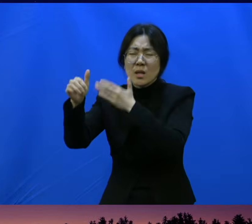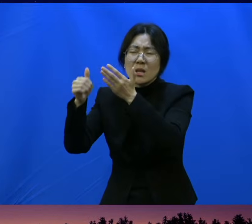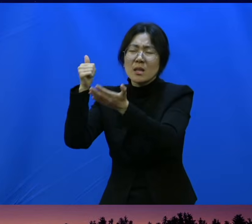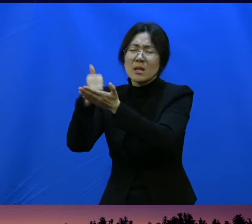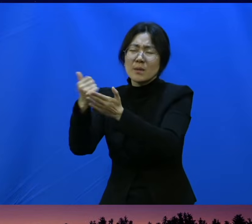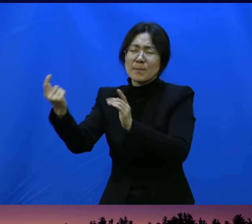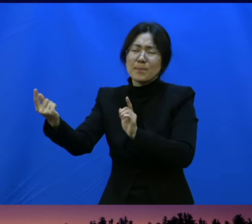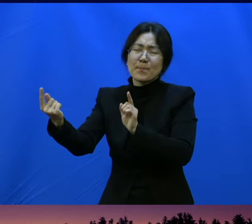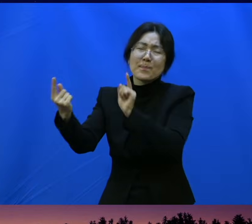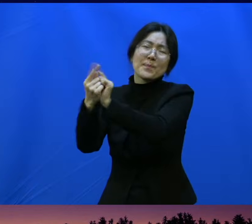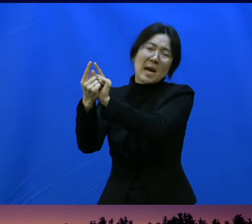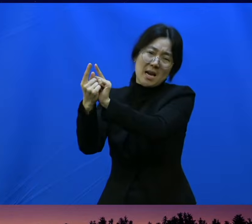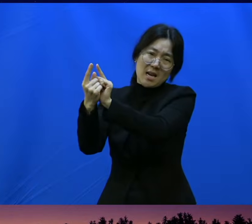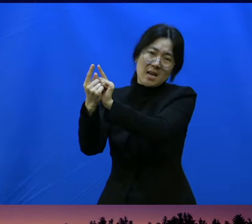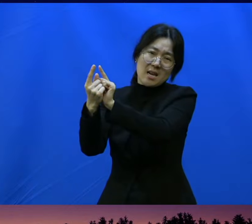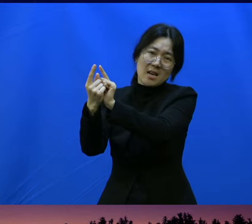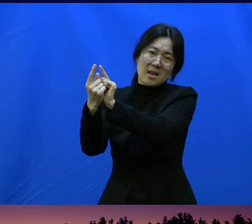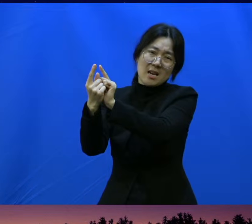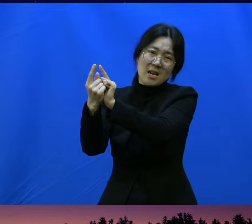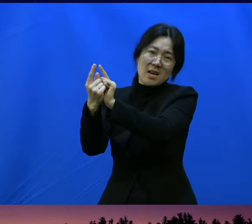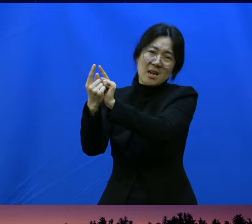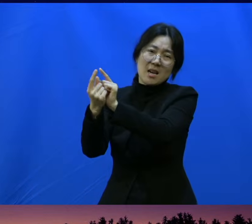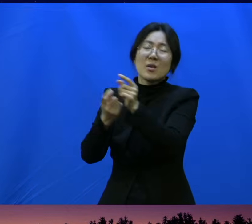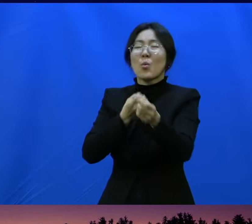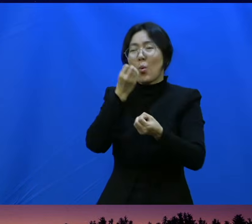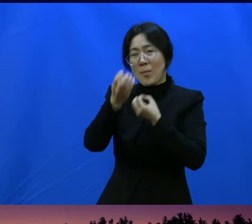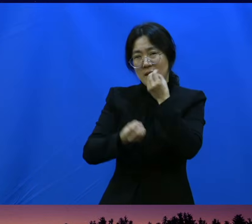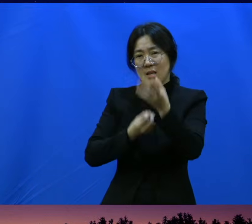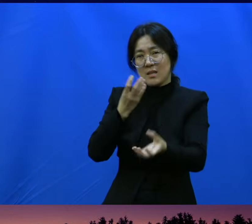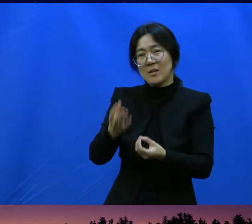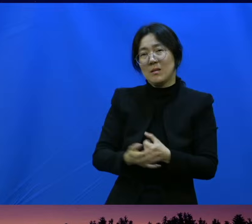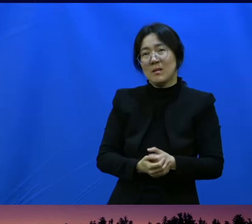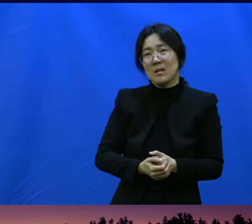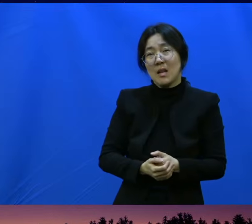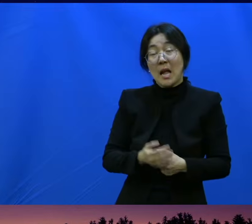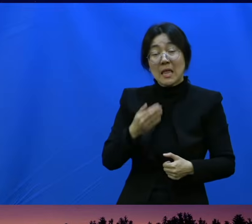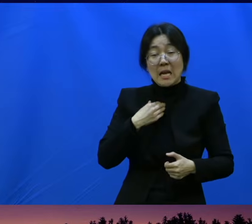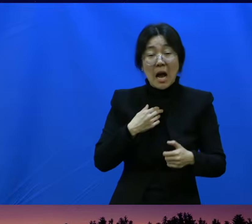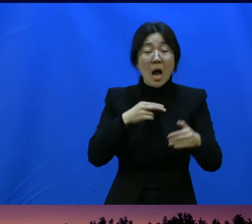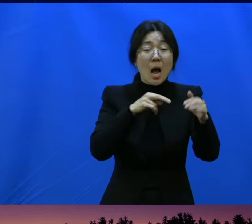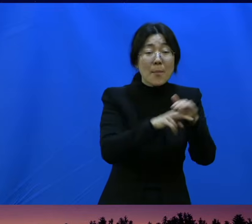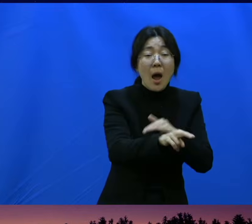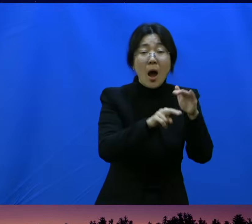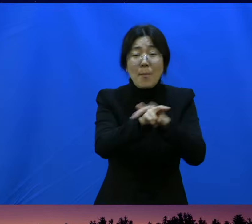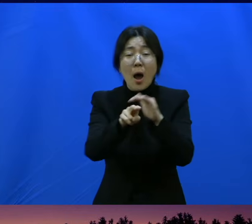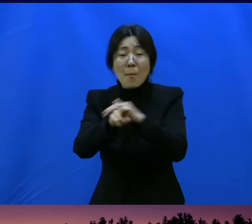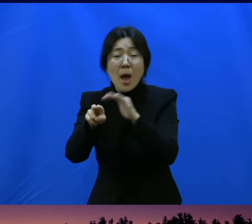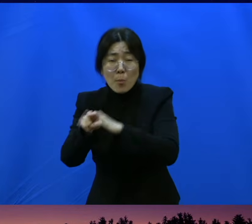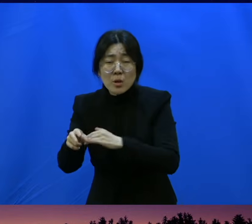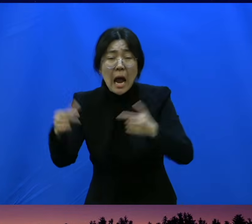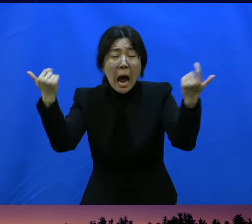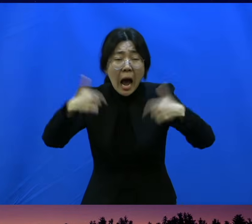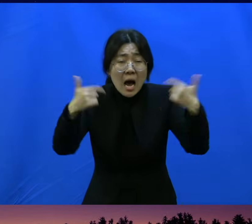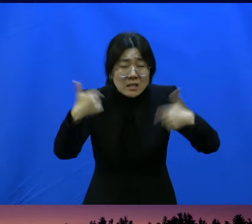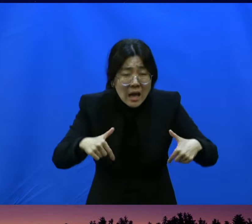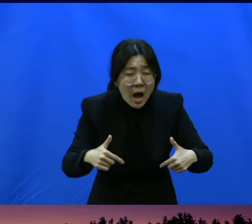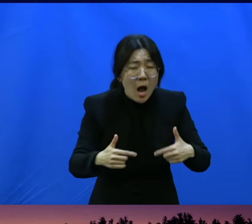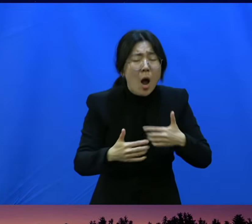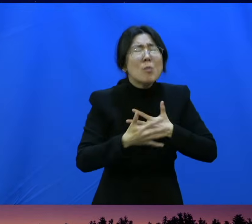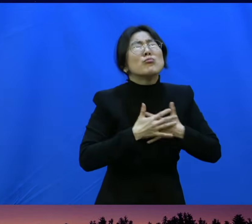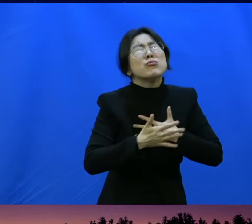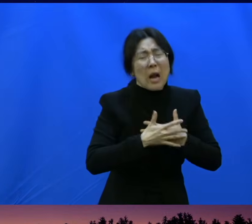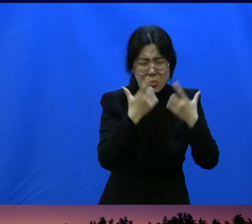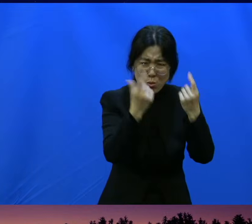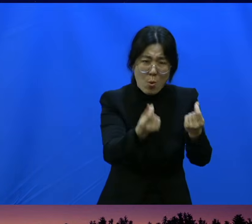다윗은 진정한 피난처는 한 곳밖에 없다는 걸 고백합니다. 그분이 바로 하나님이시다. 하나님만이 나의